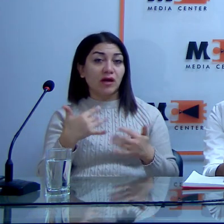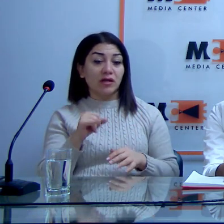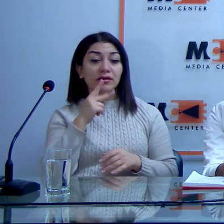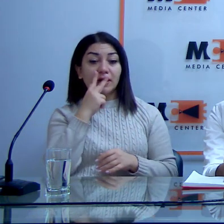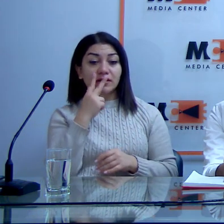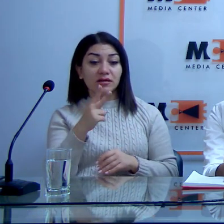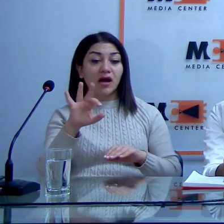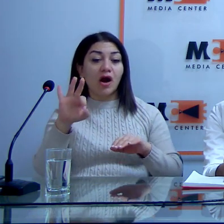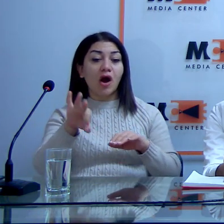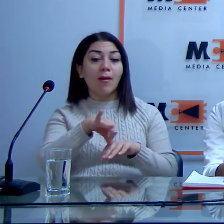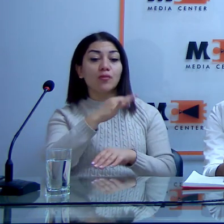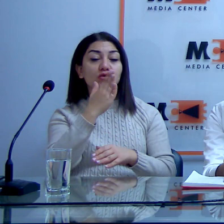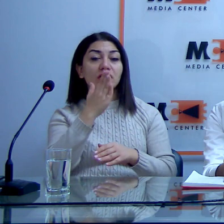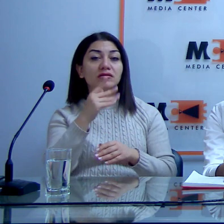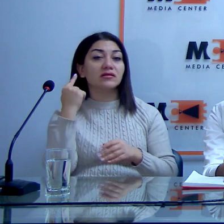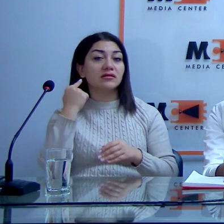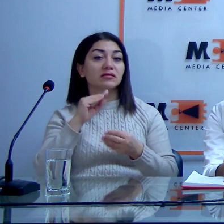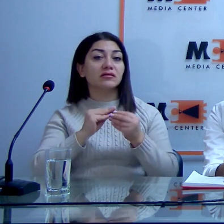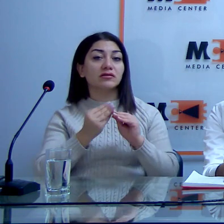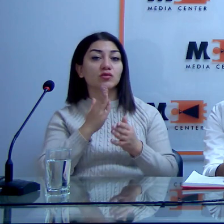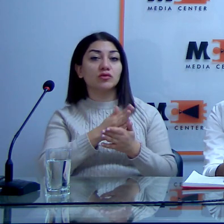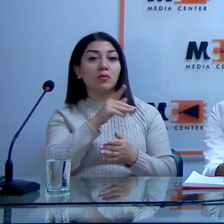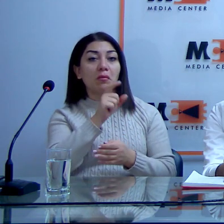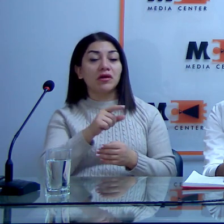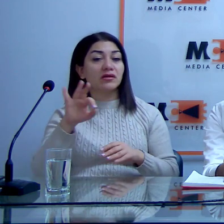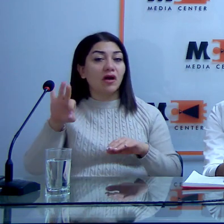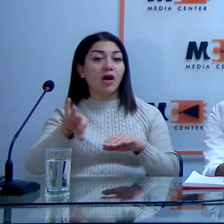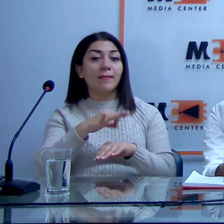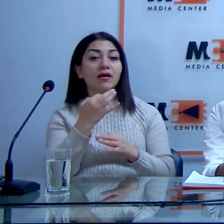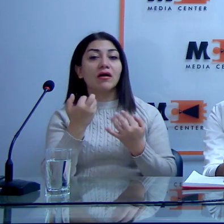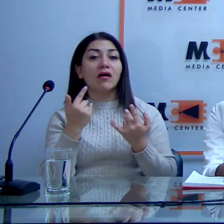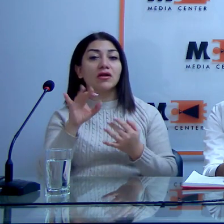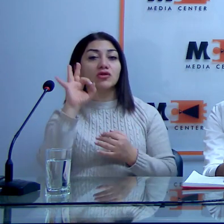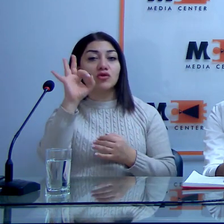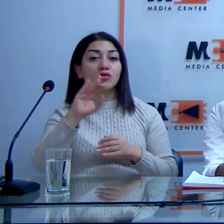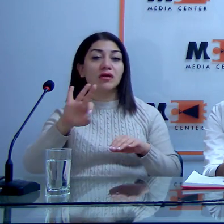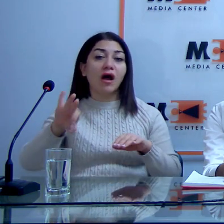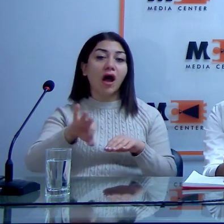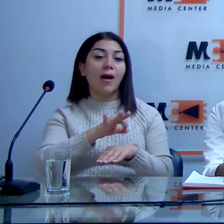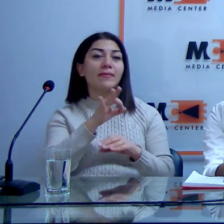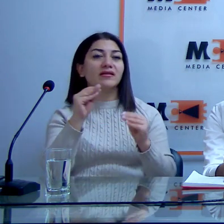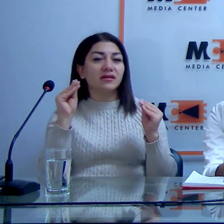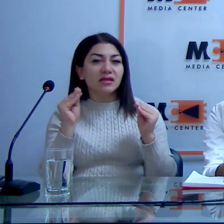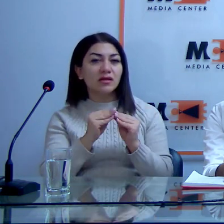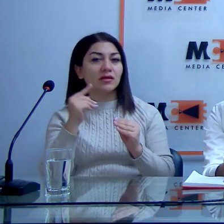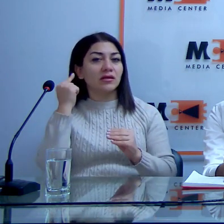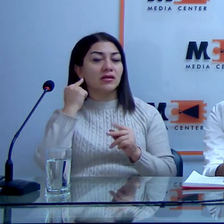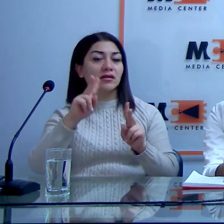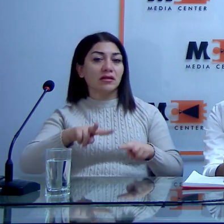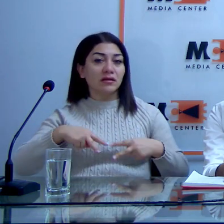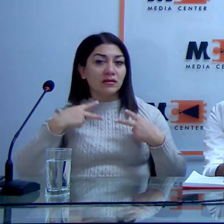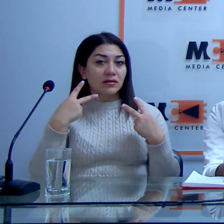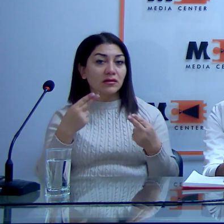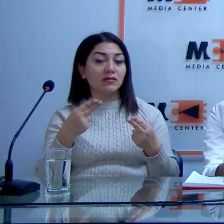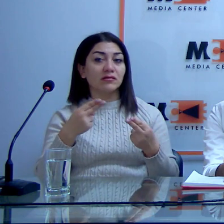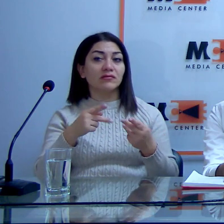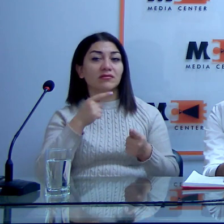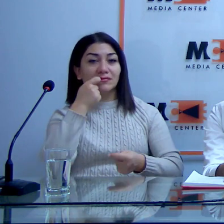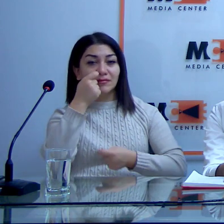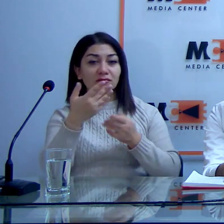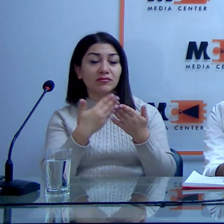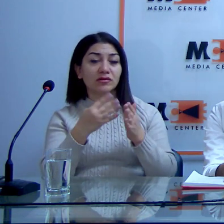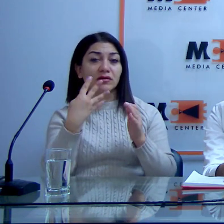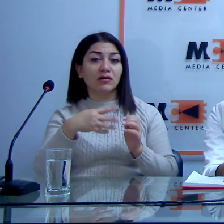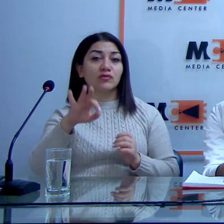թե ամուսնացած լսողության խնդիրներ ունեցող անձանց քանի տոկոսն է ամուսնացած էլի լսողության խնդիր ունեցող անձանց անձի հետ, դա